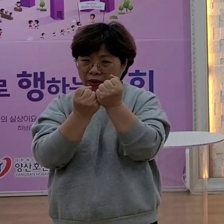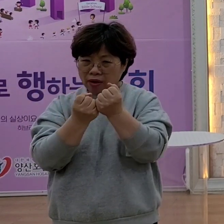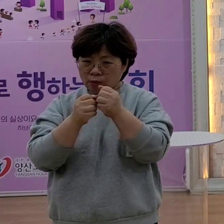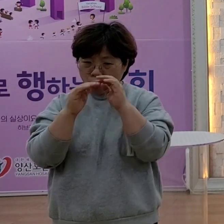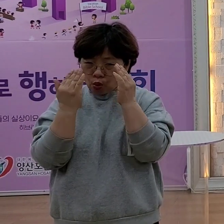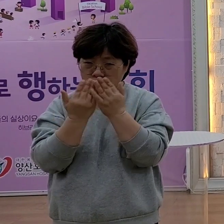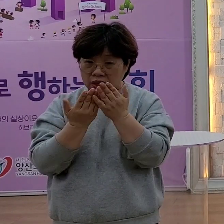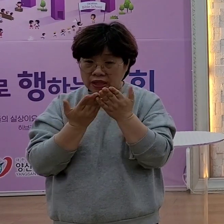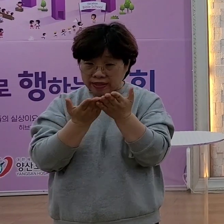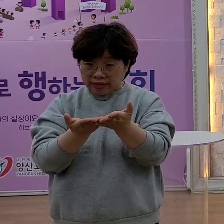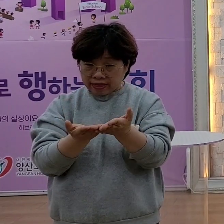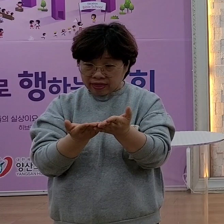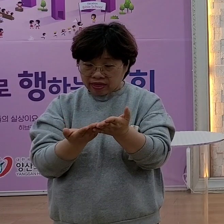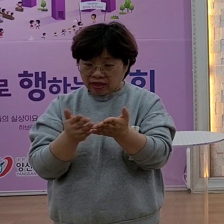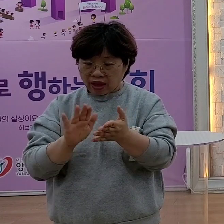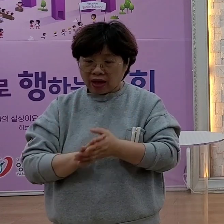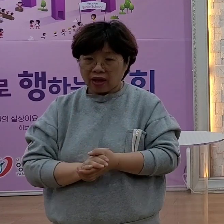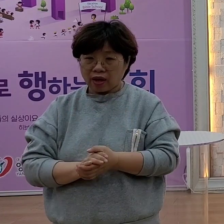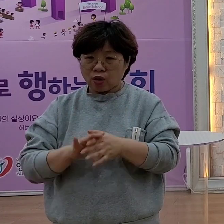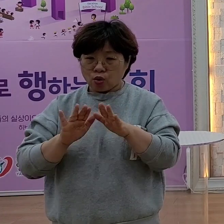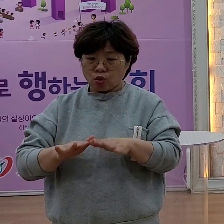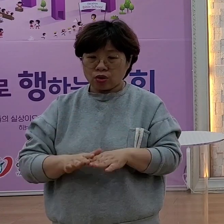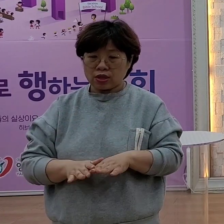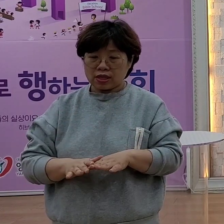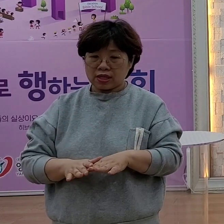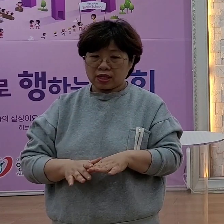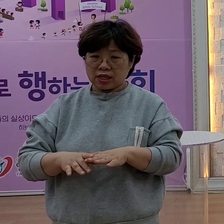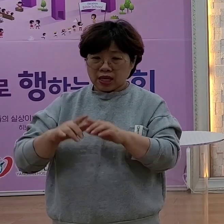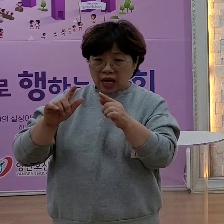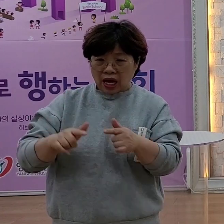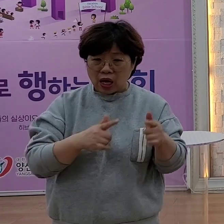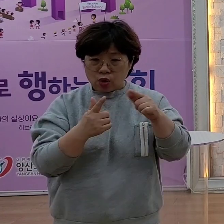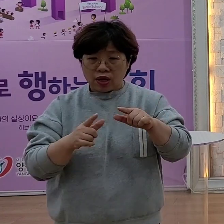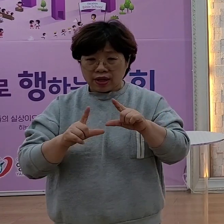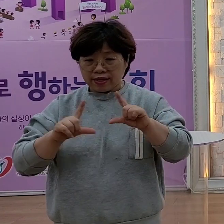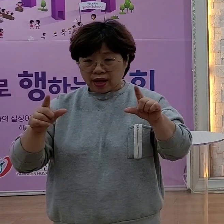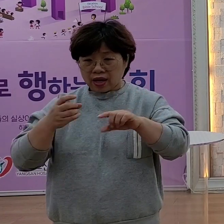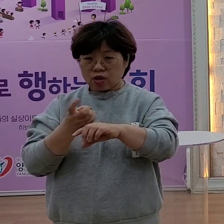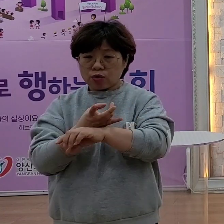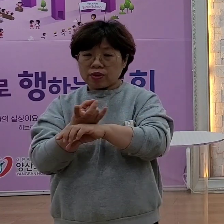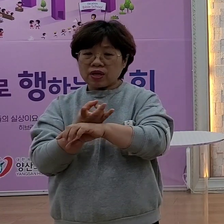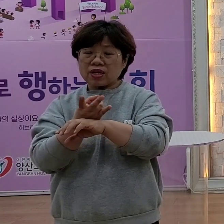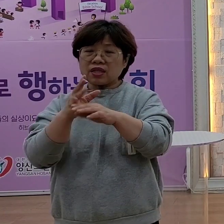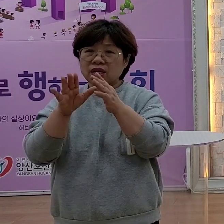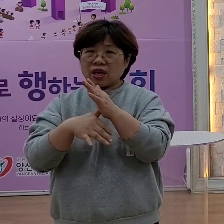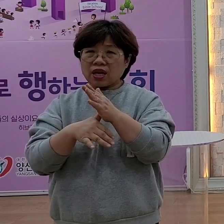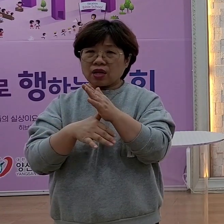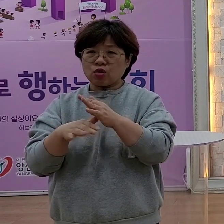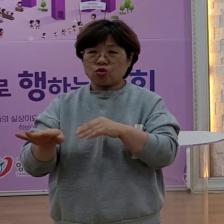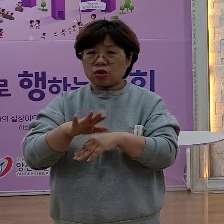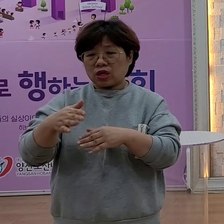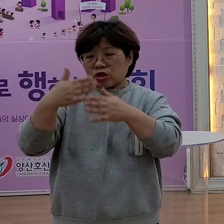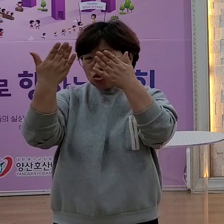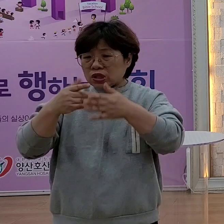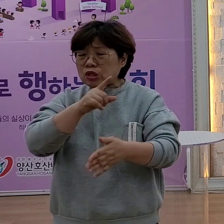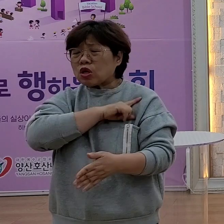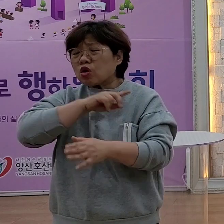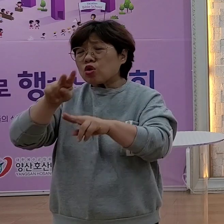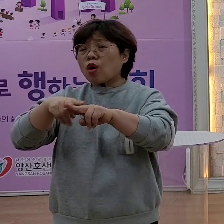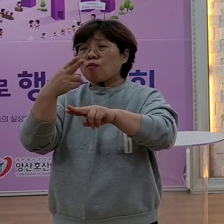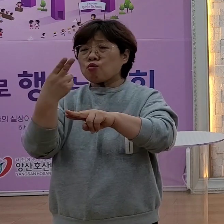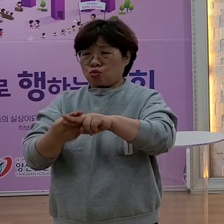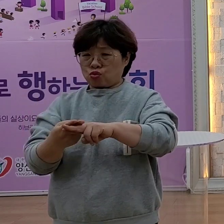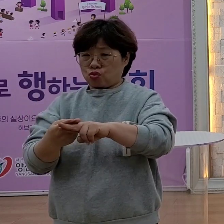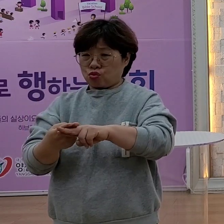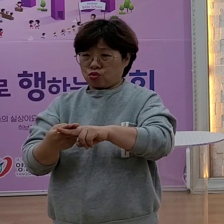24시간 여러분 이 하루는 하나님께서 우리에게 주신 최고의 선물이자 여러분 보너스입니다. 얼마나 이